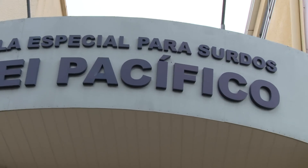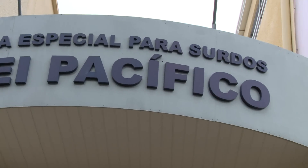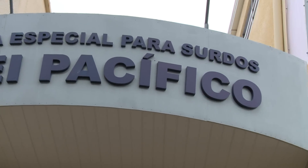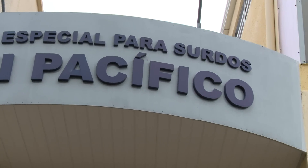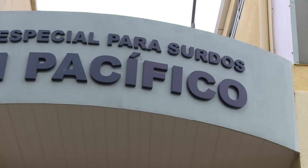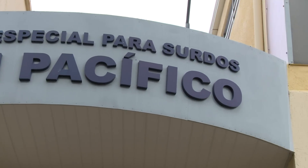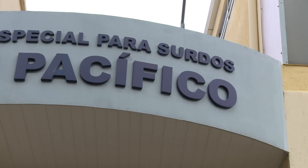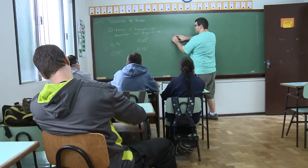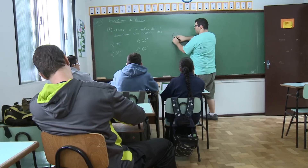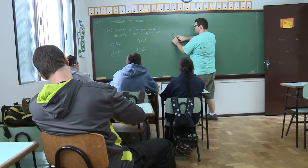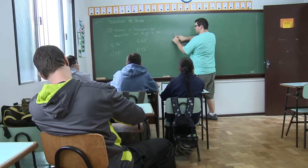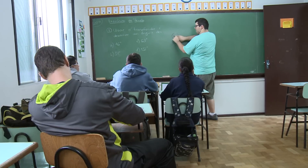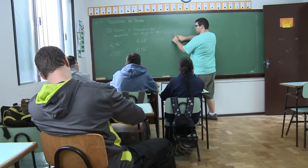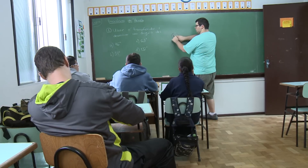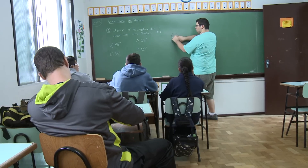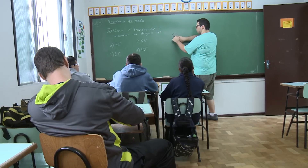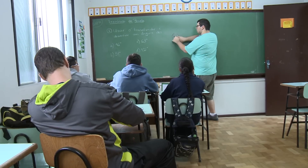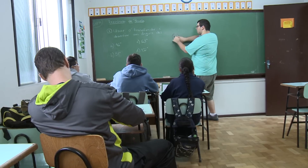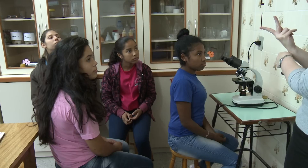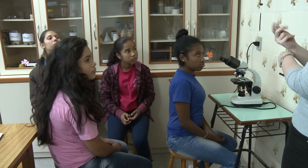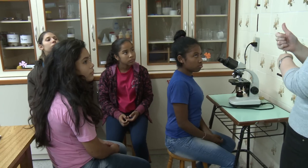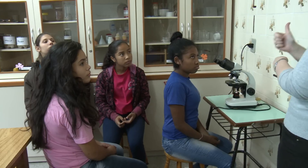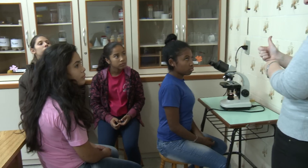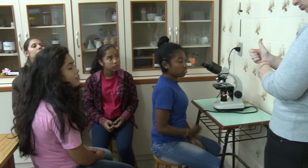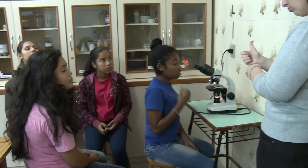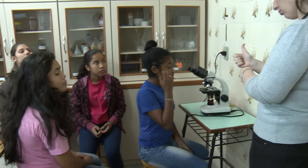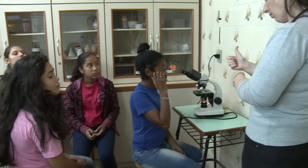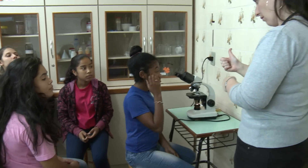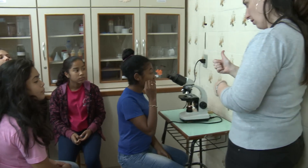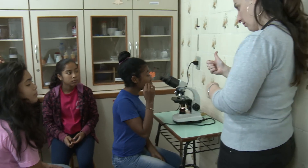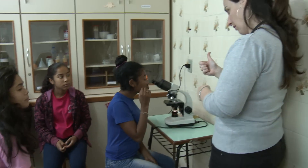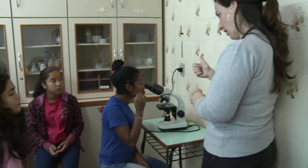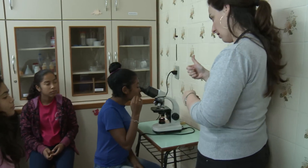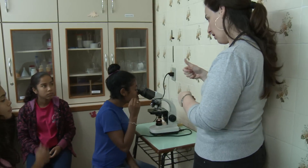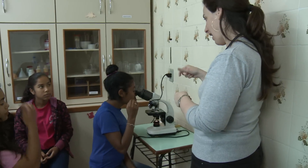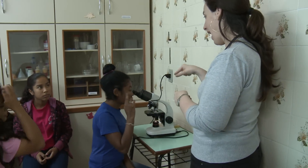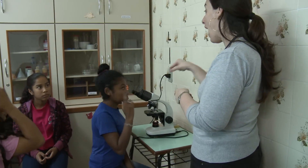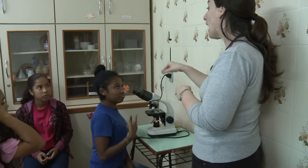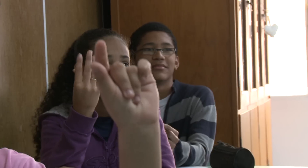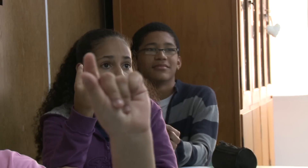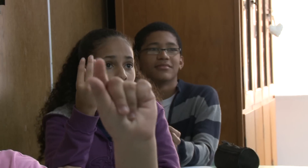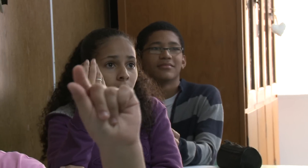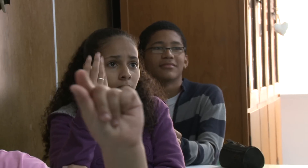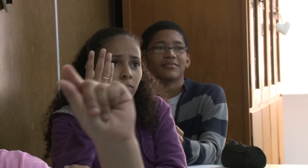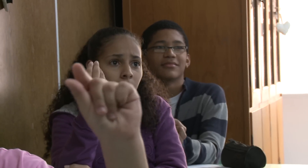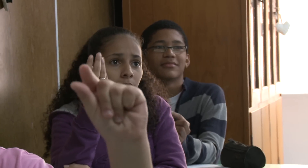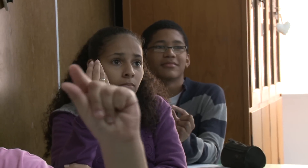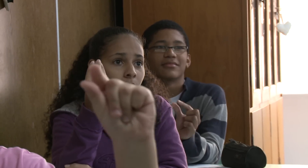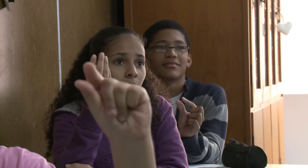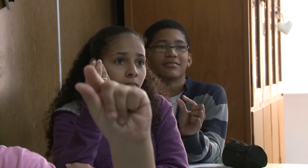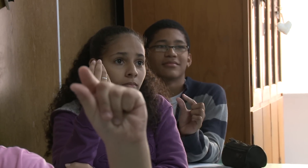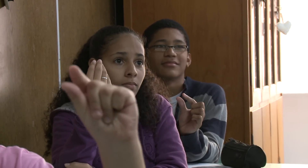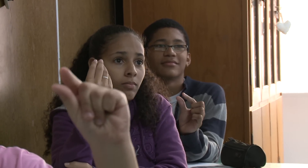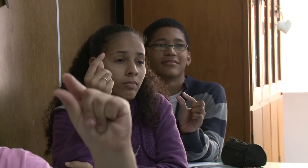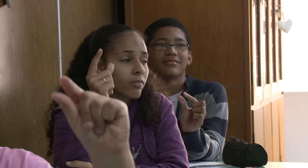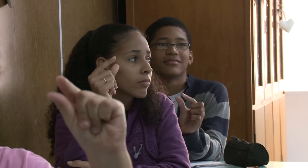Pacífico são os precursores. No início, o espaço atendia apenas meninas. Hoje, a escola educa 86